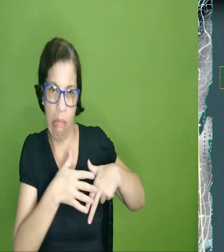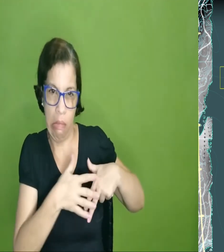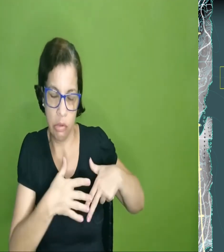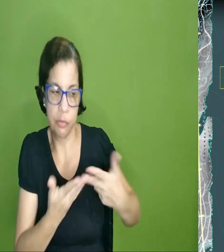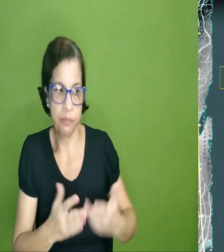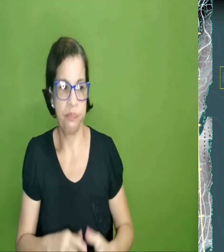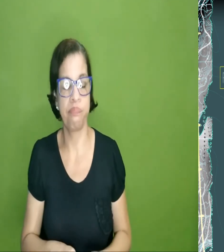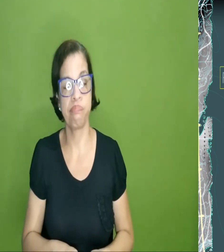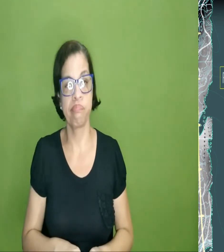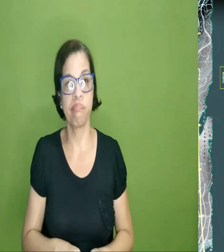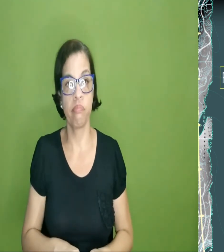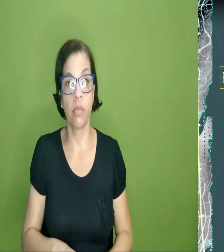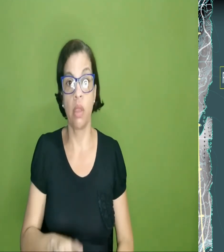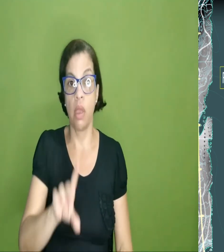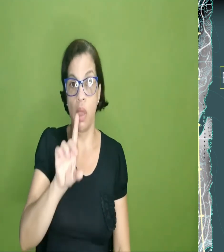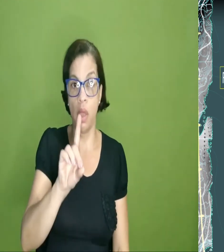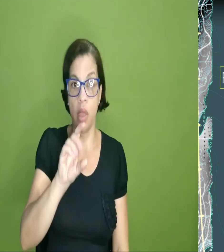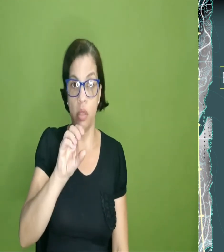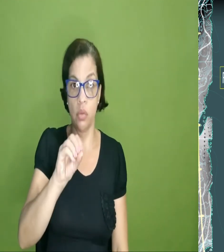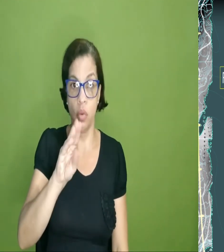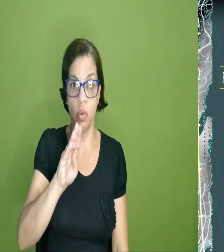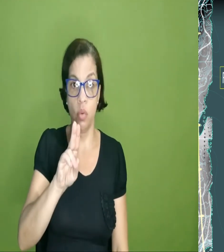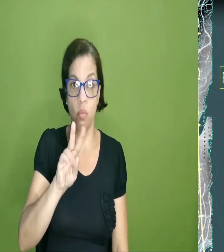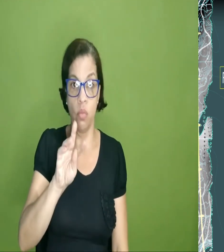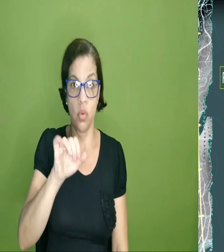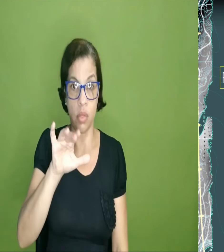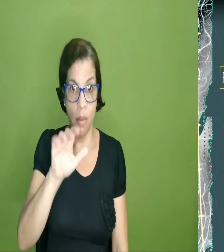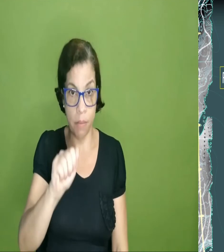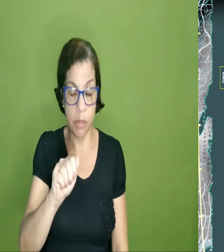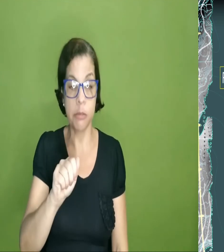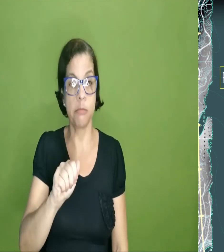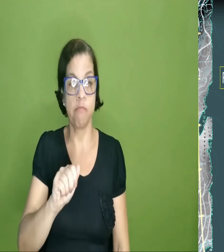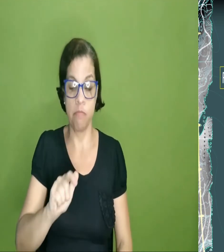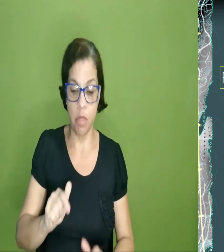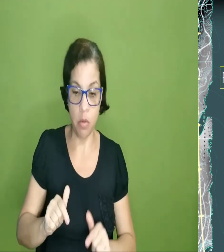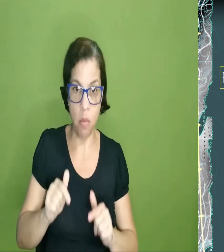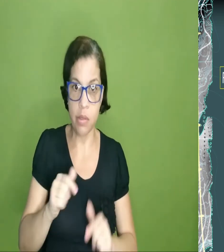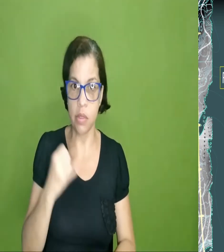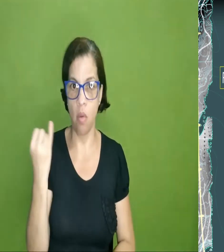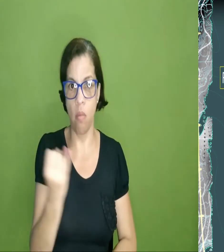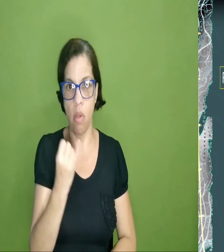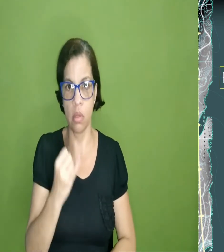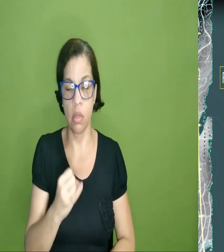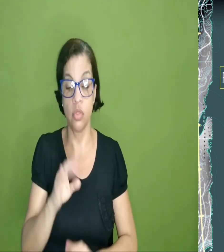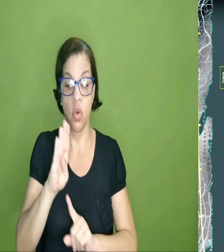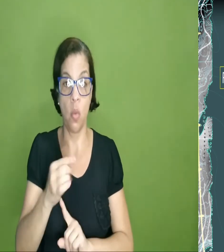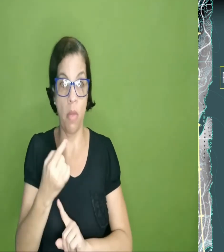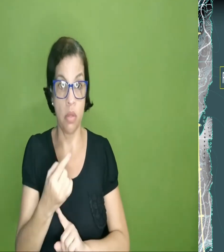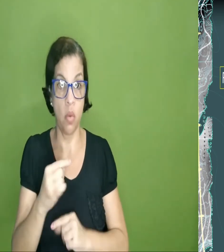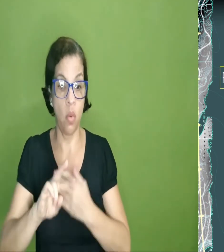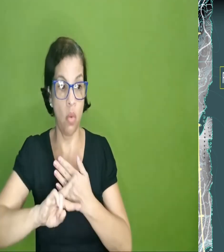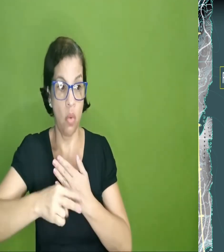A dobutamina tem uma ação muito importante sobre receptores beta-1 cardíacos, levando a um